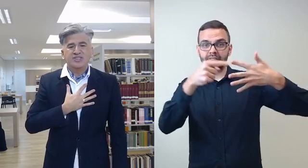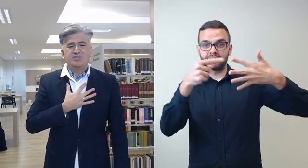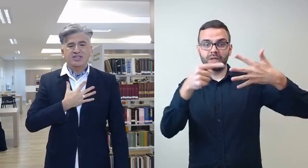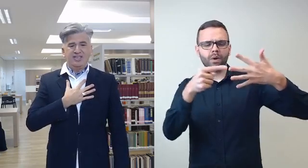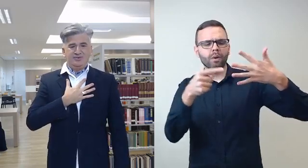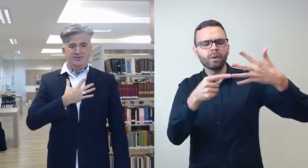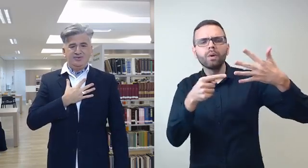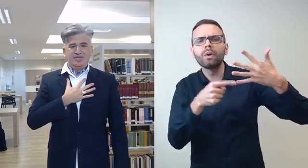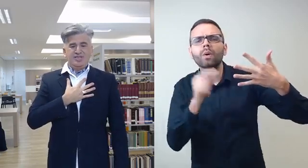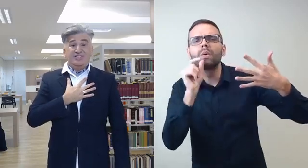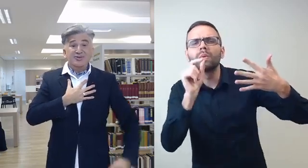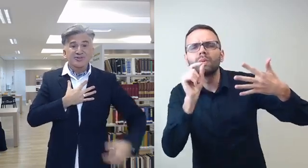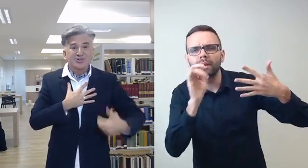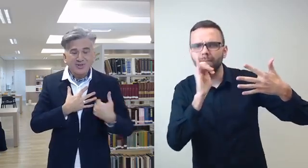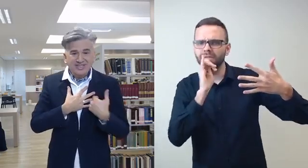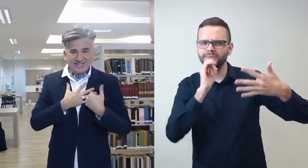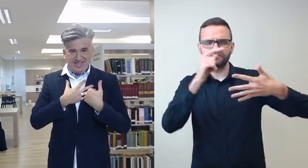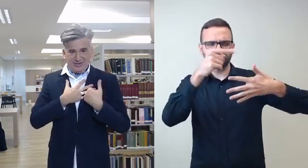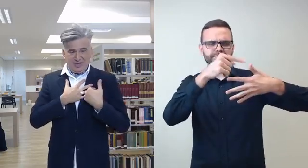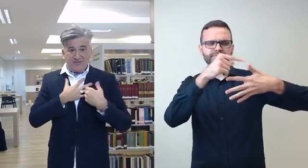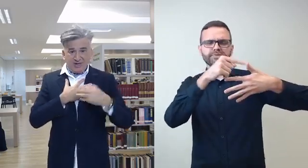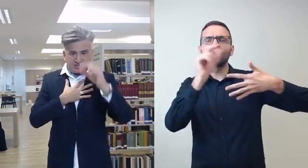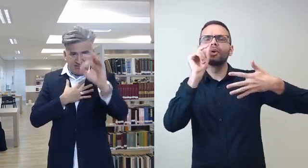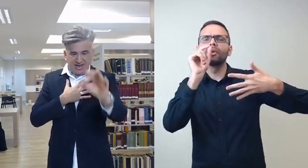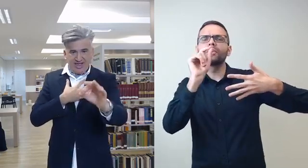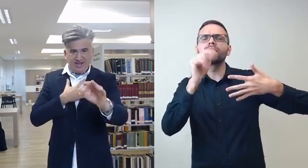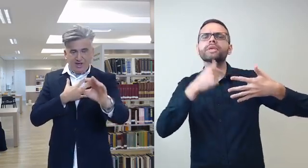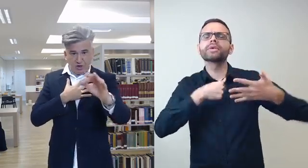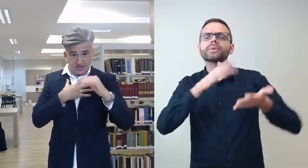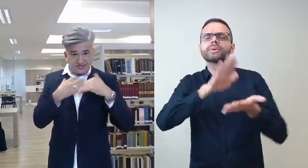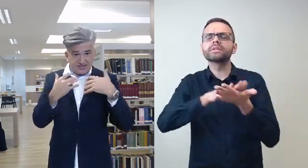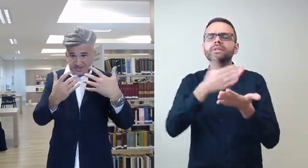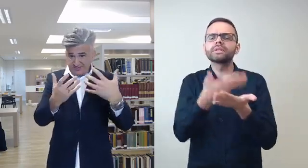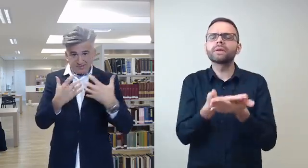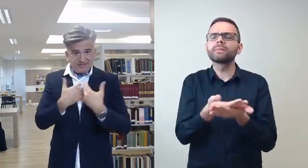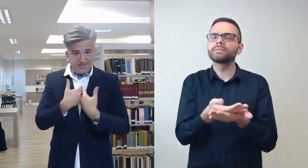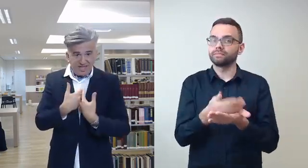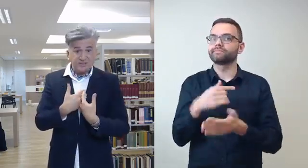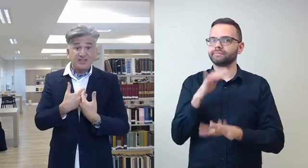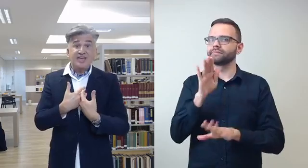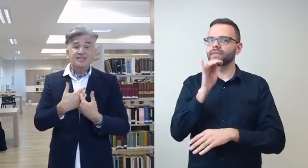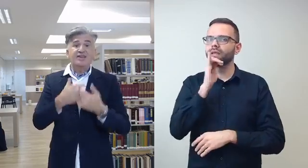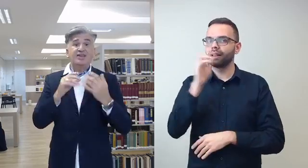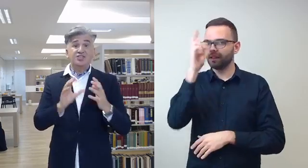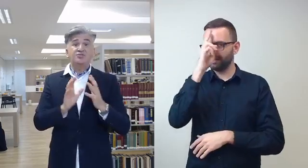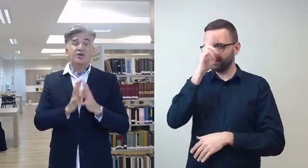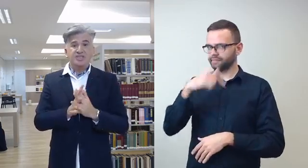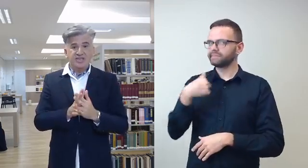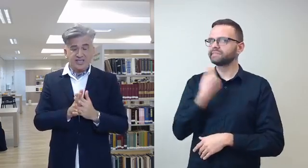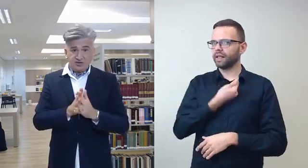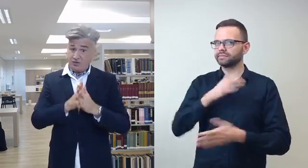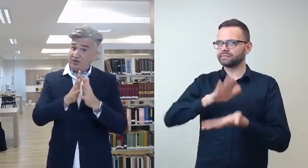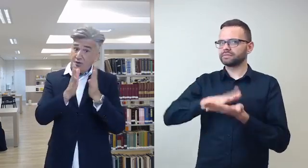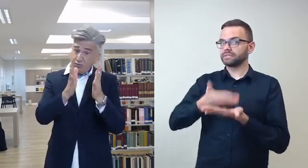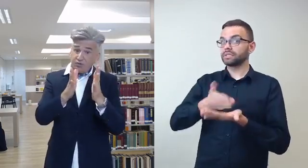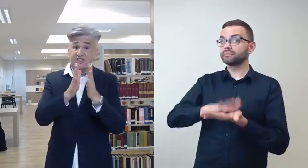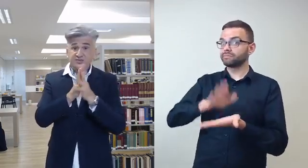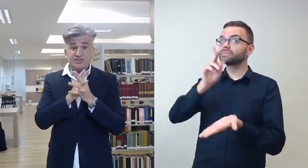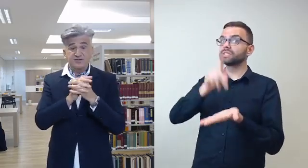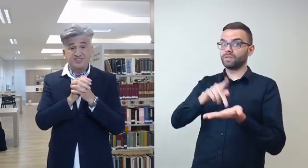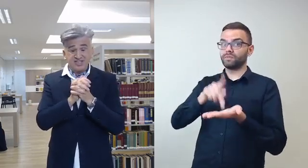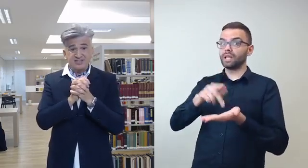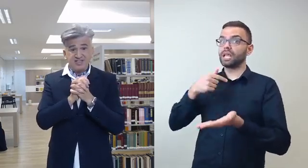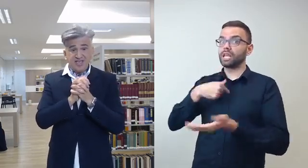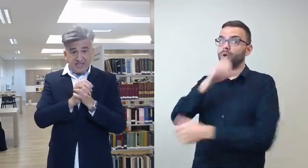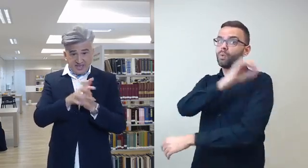estou interpretando. Se eu estou entendendo. Vamos lembrar, nós intérpretes brasileiros ainda, a grande maioria, isso eu falo muito nas